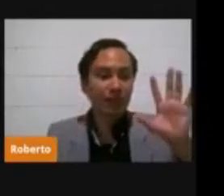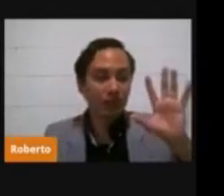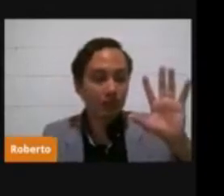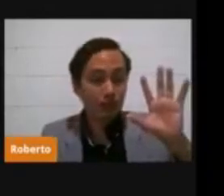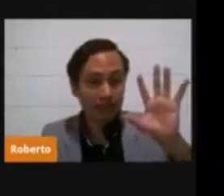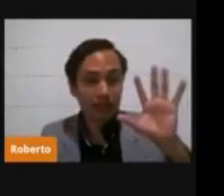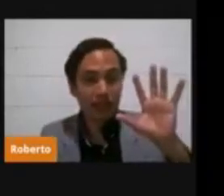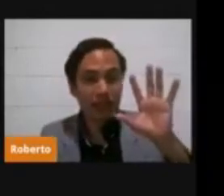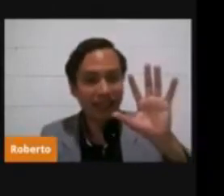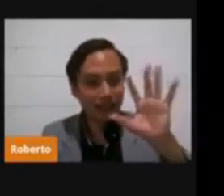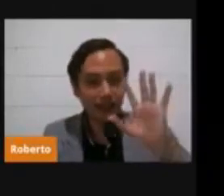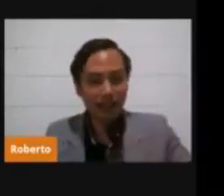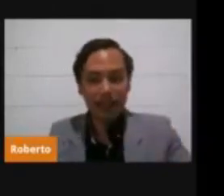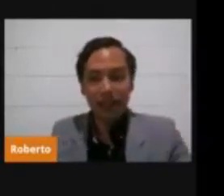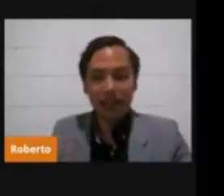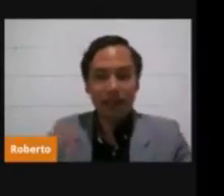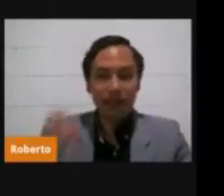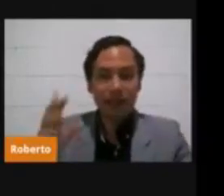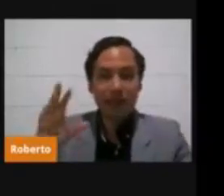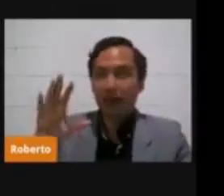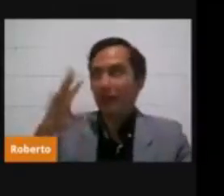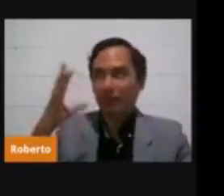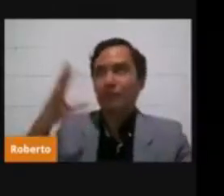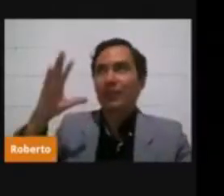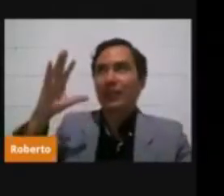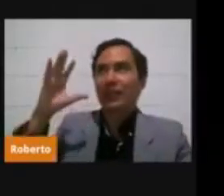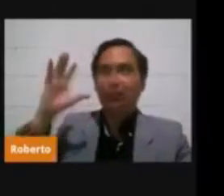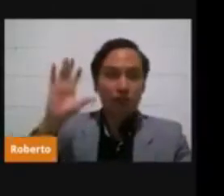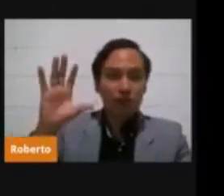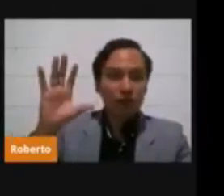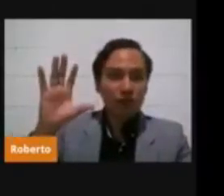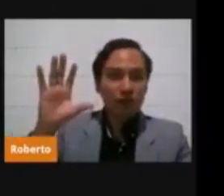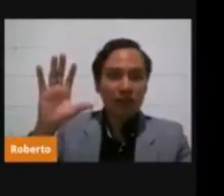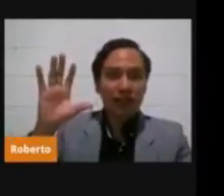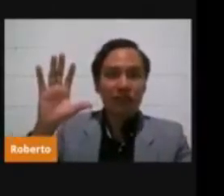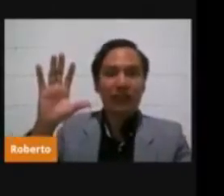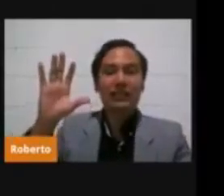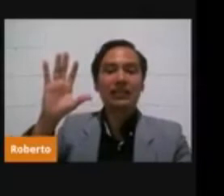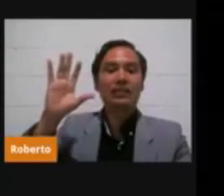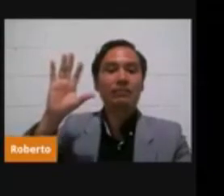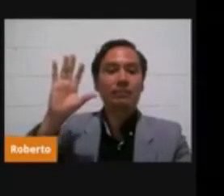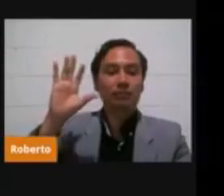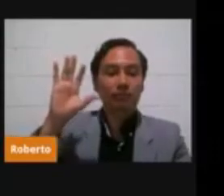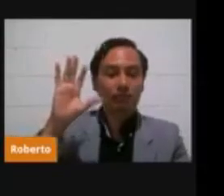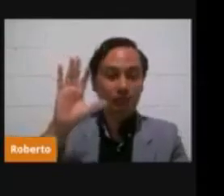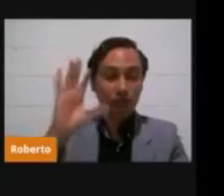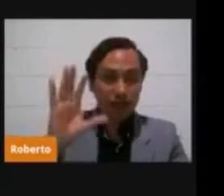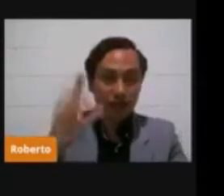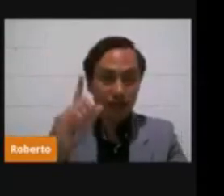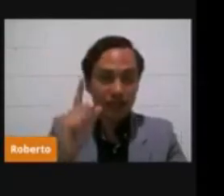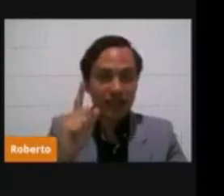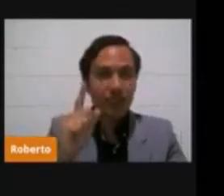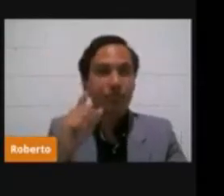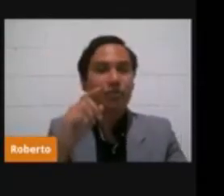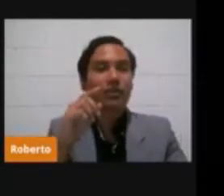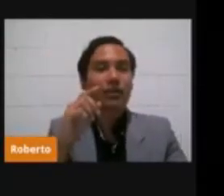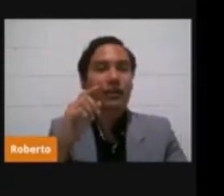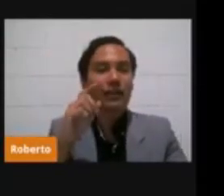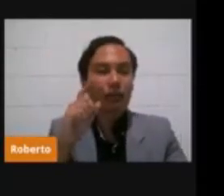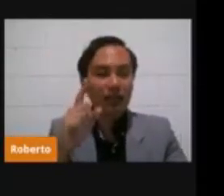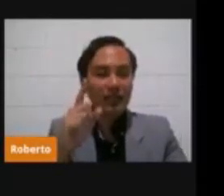que comprendamos que la lengua, que todos somos completamente diferentes, pero en una sola cosa sí